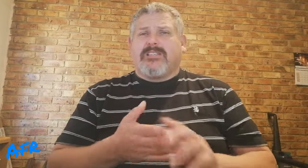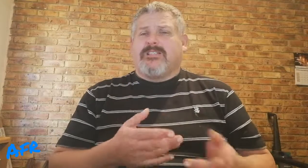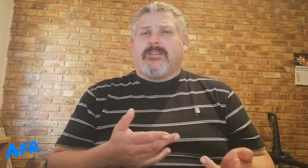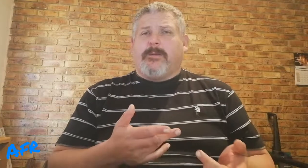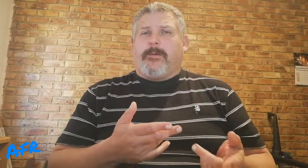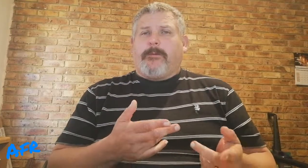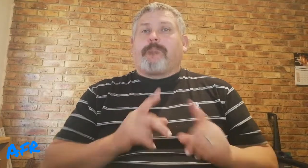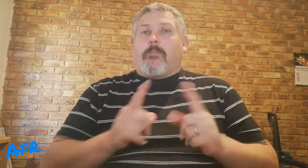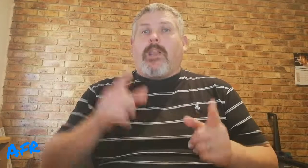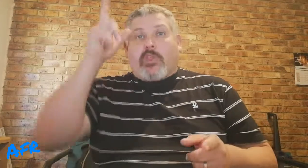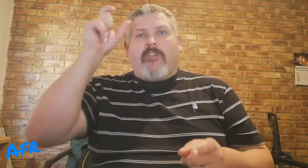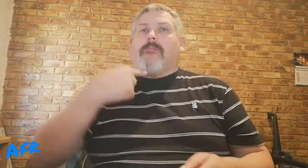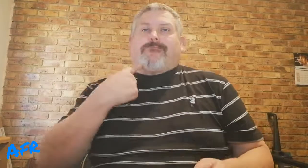alles. Maar die duivel